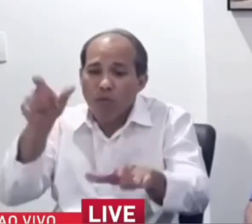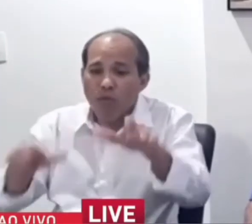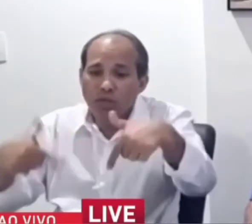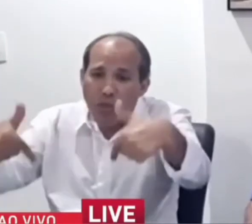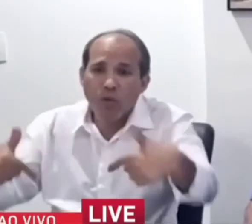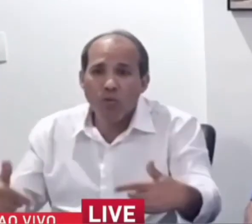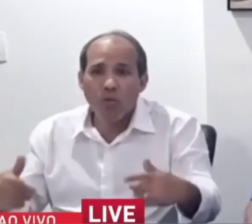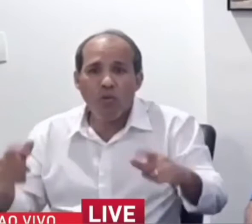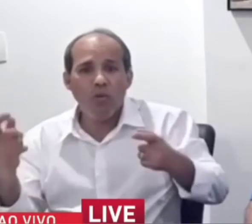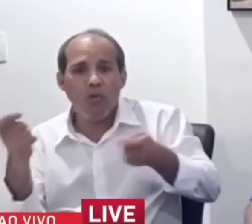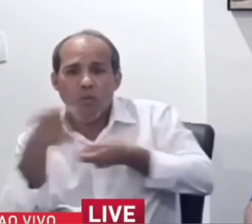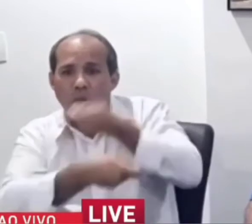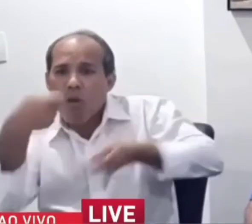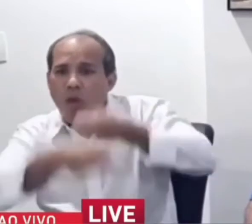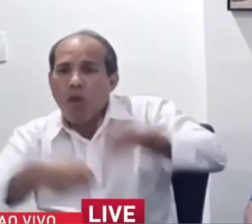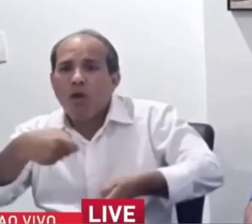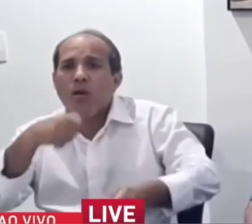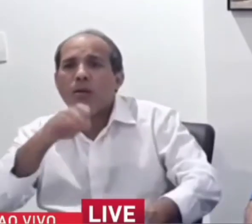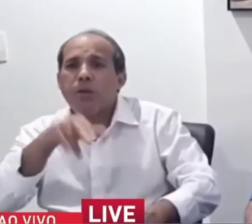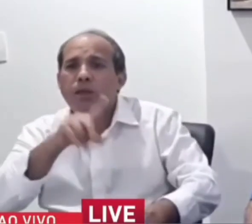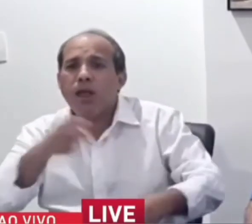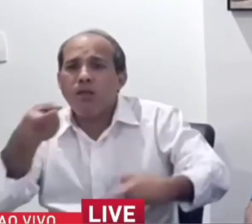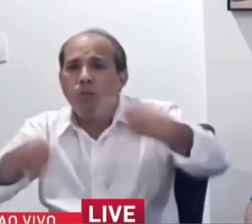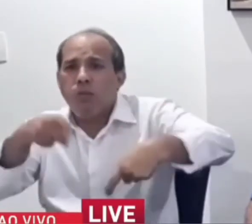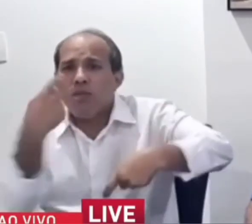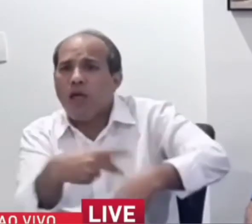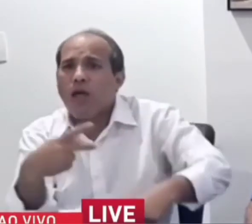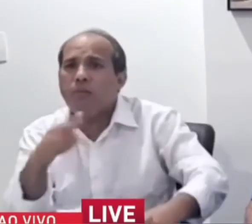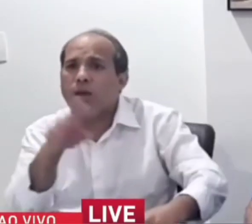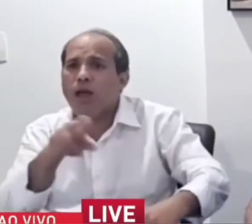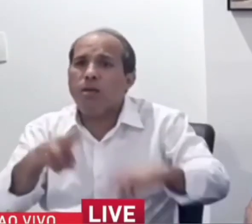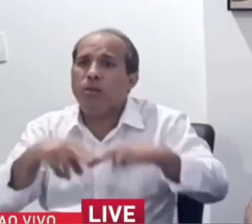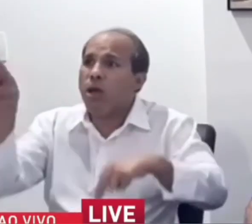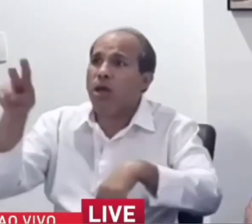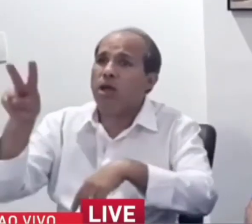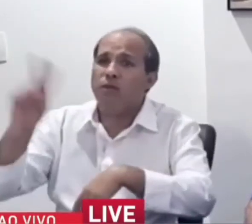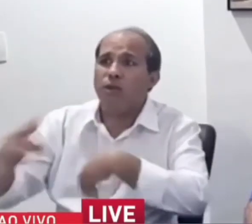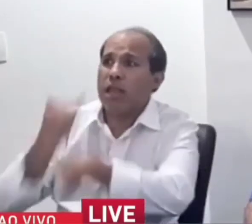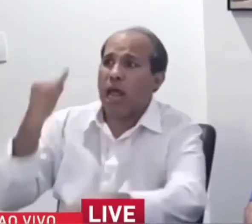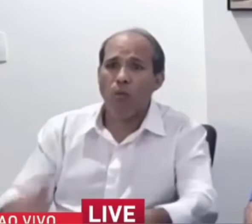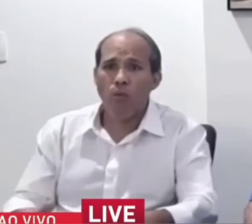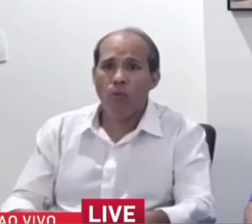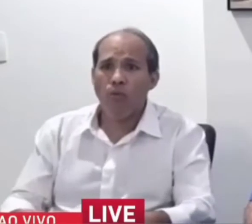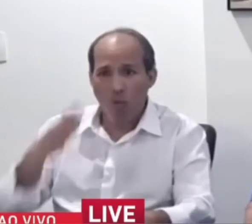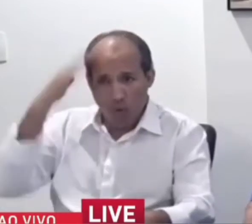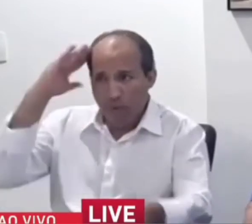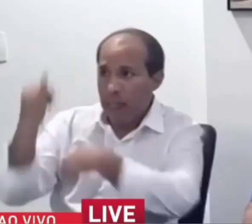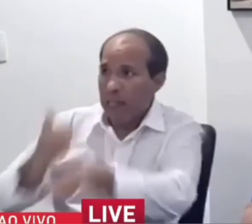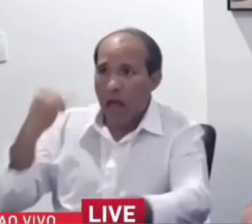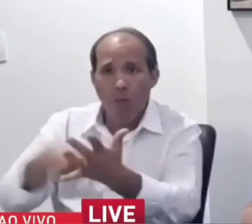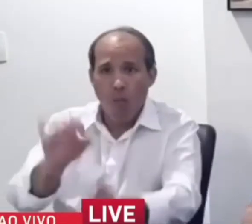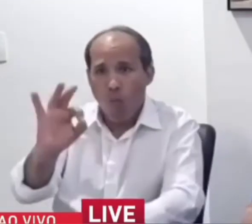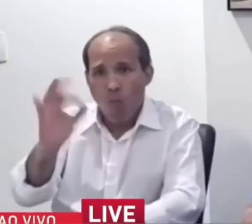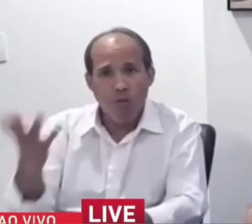BNDES pagar juros, tá, da dívida que a Venezuela não paga, que Cuba também não paga,